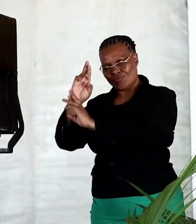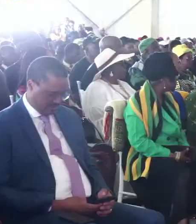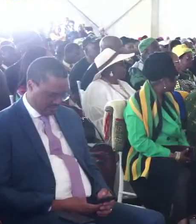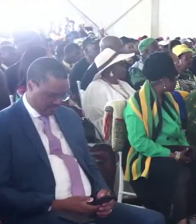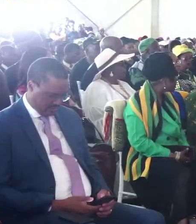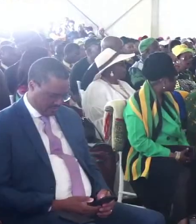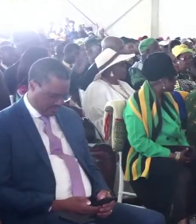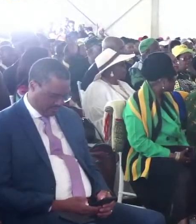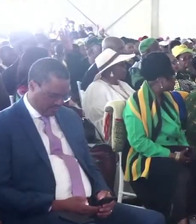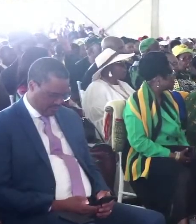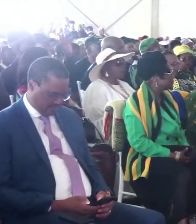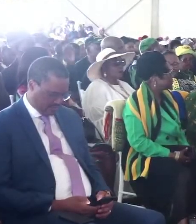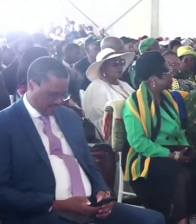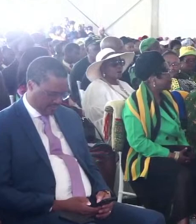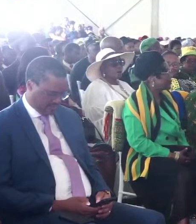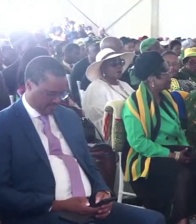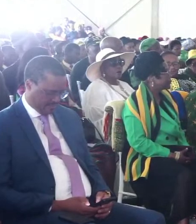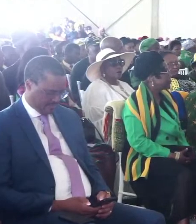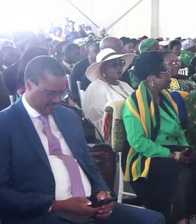Avulwandle.